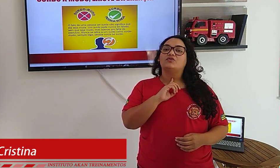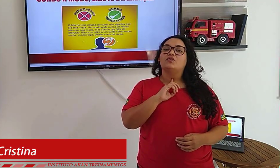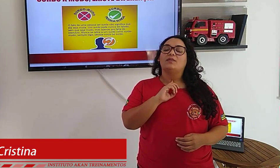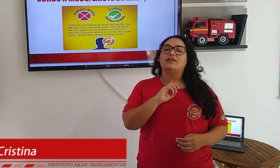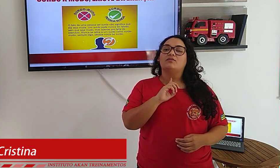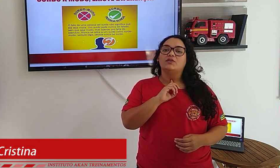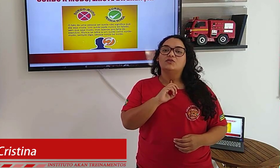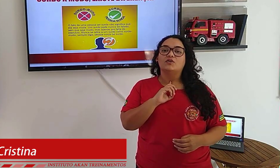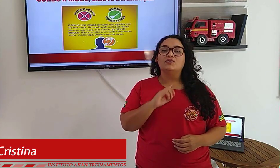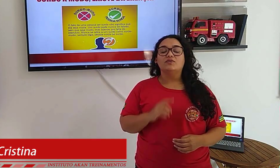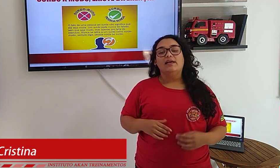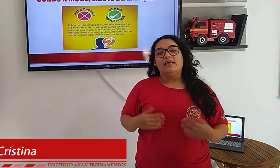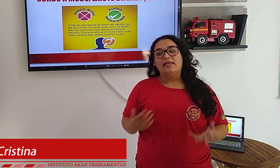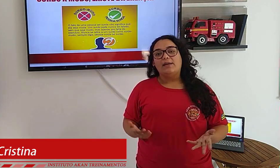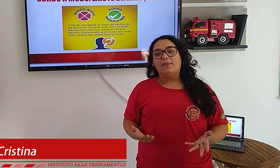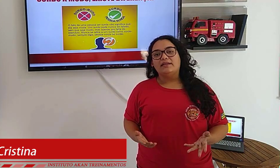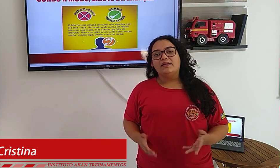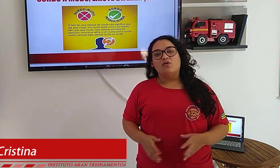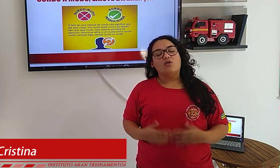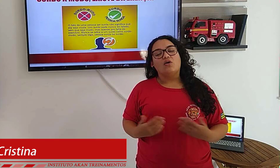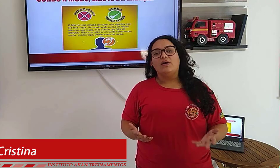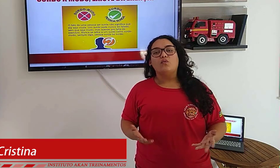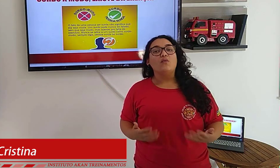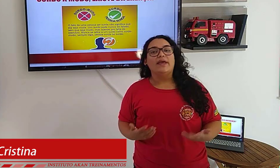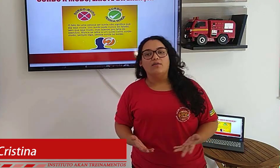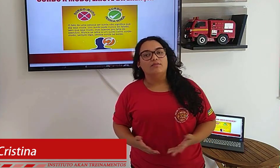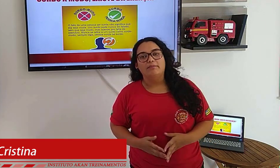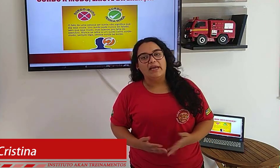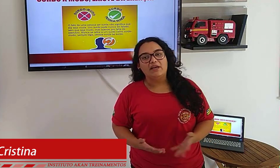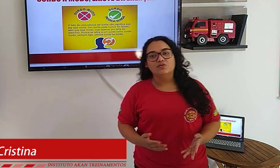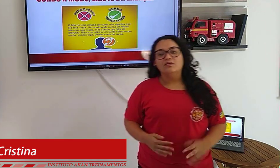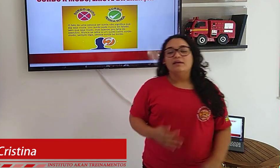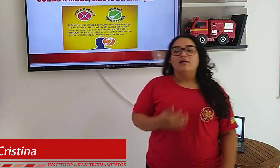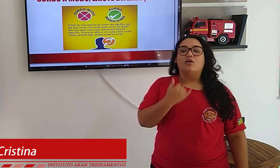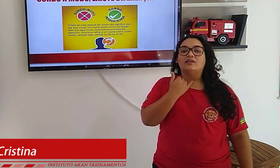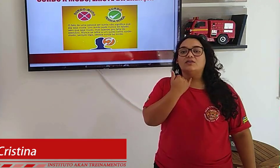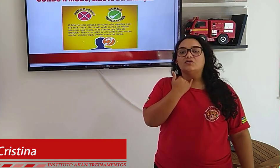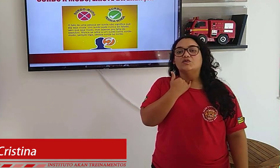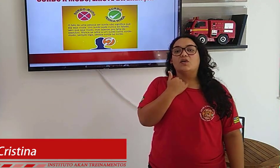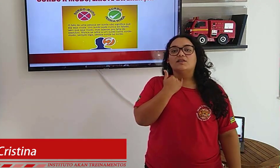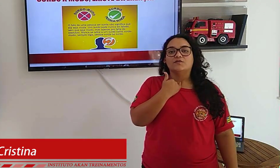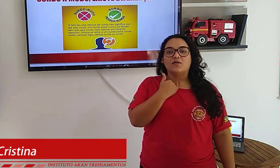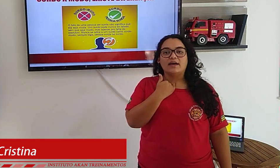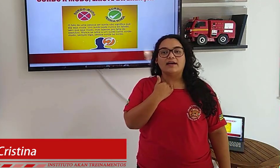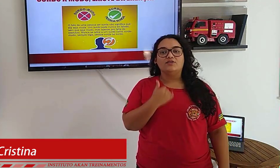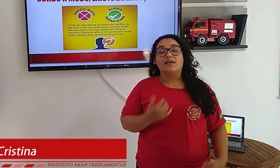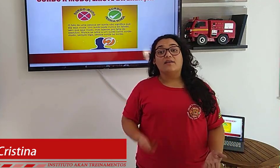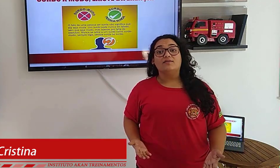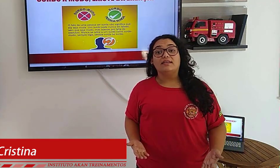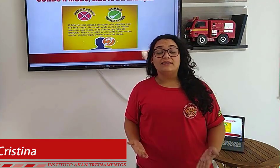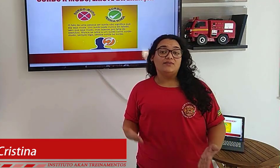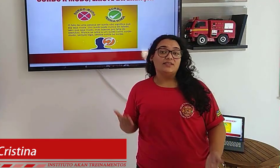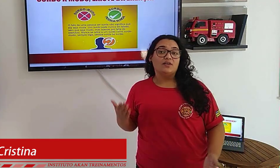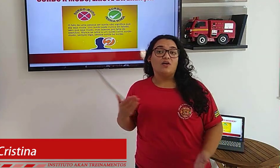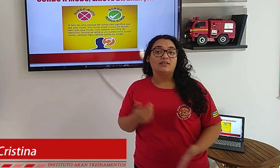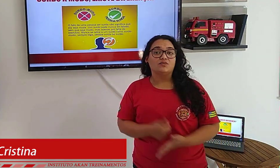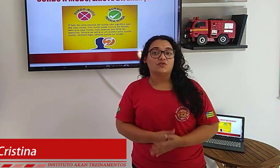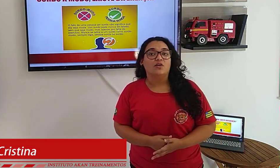no pescoço e, dependendo, ocorre algum erro médico cortando suas cordas vocais. O que acontece? Se você corta suas cordas